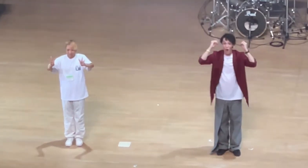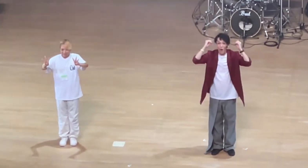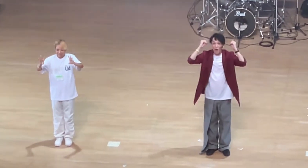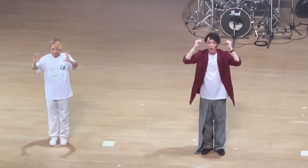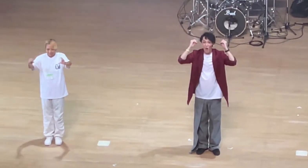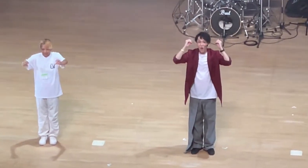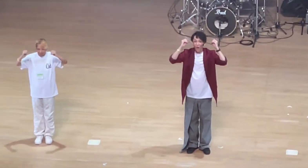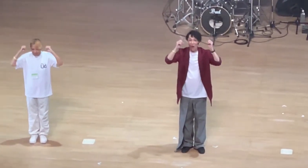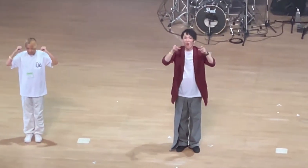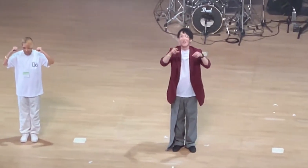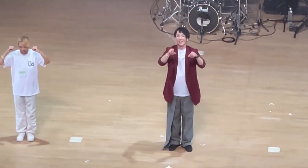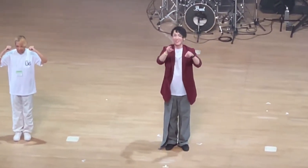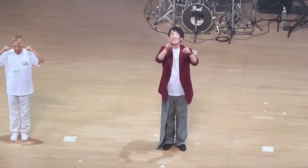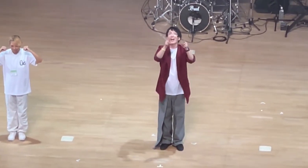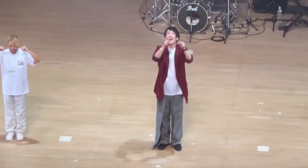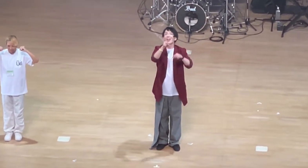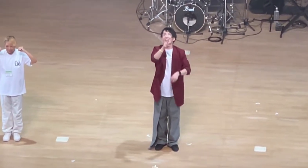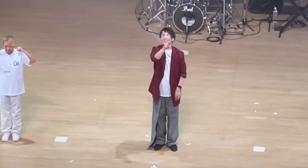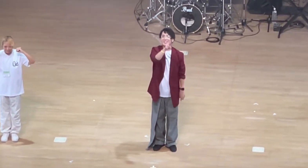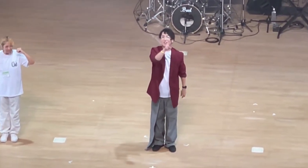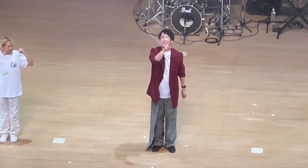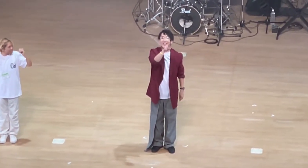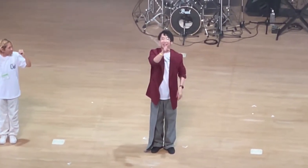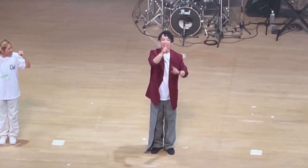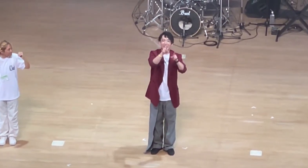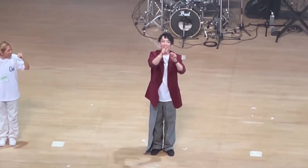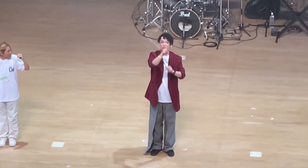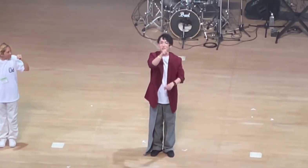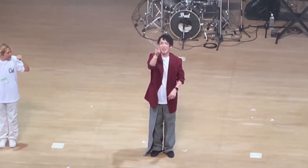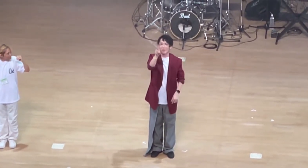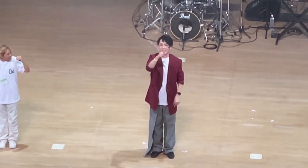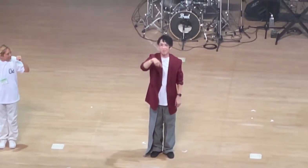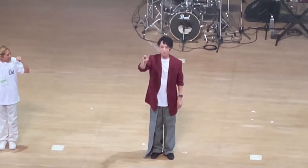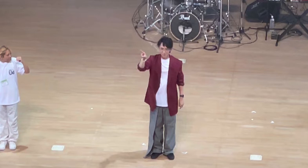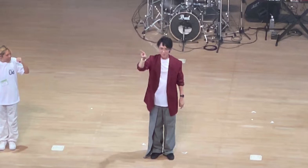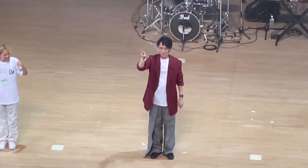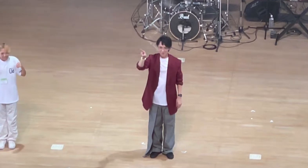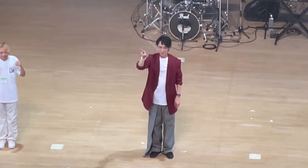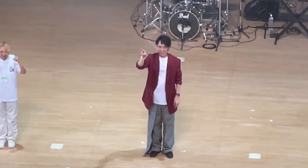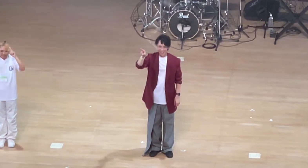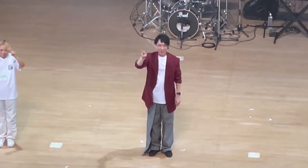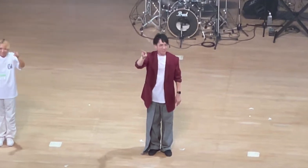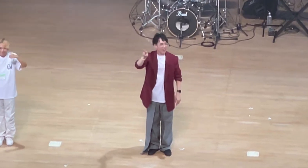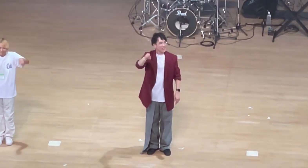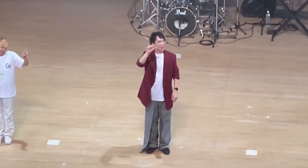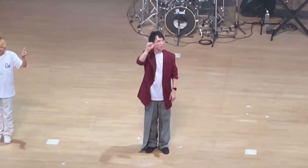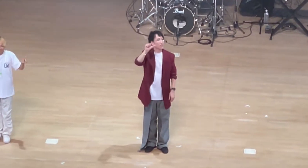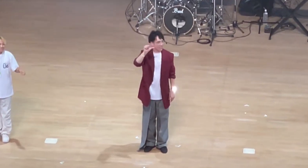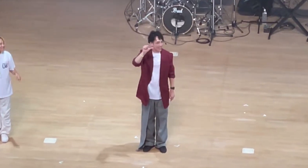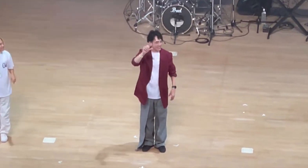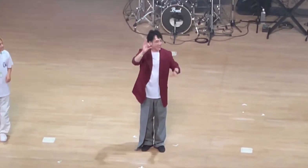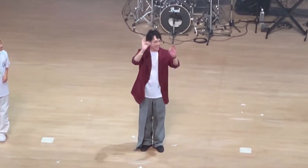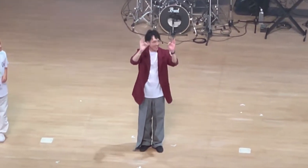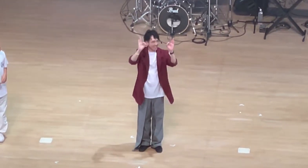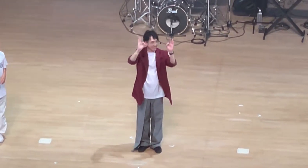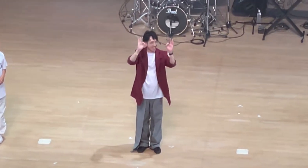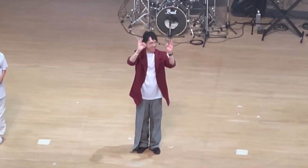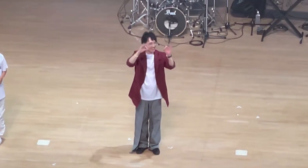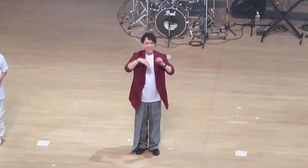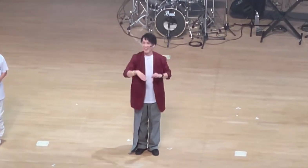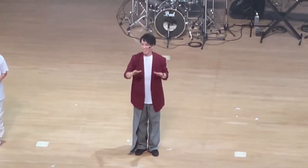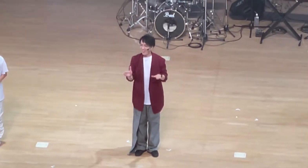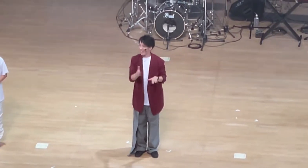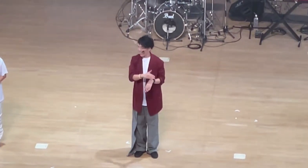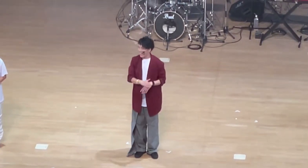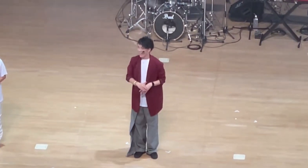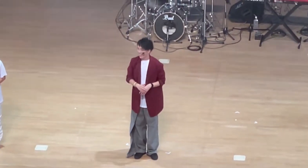も。で、うんが、さらで、カタカナのうを言います。うん。OK、これで50音です。OK、いい感じ